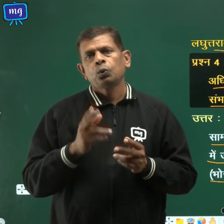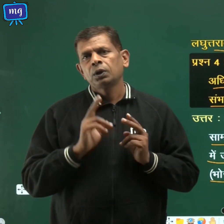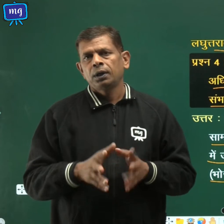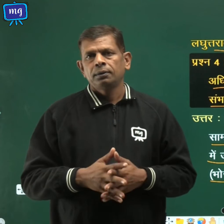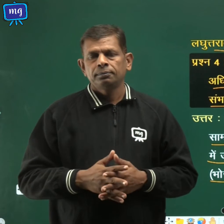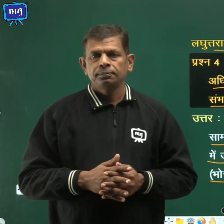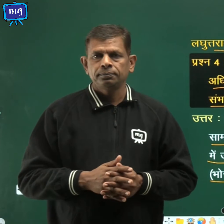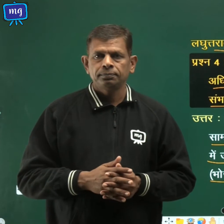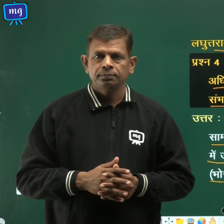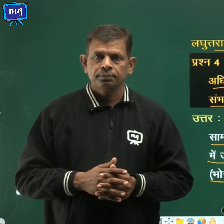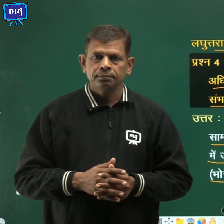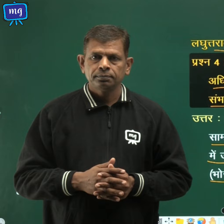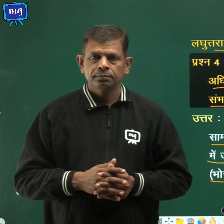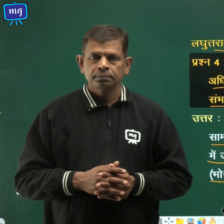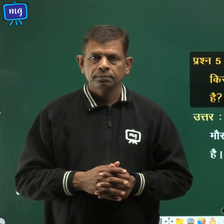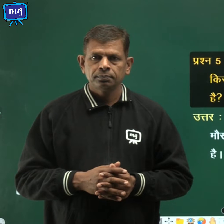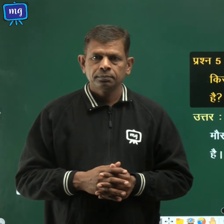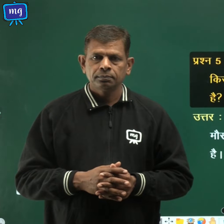है।